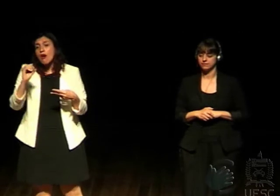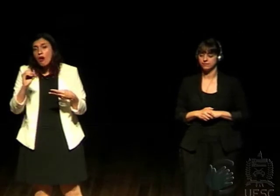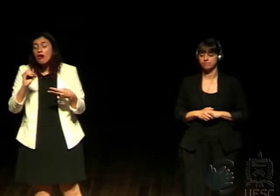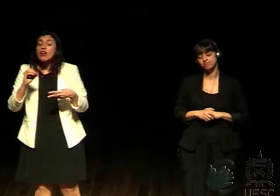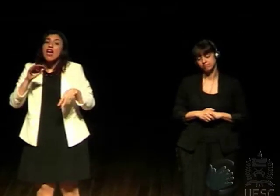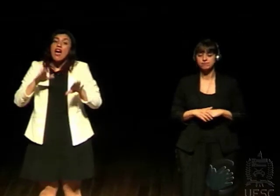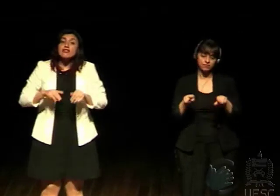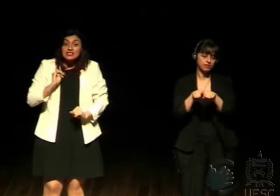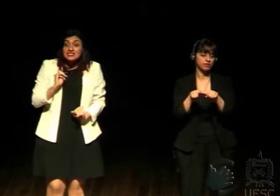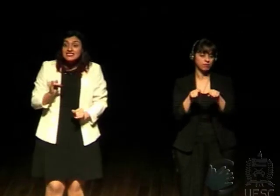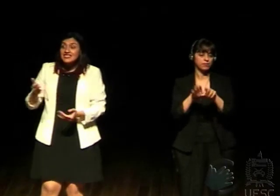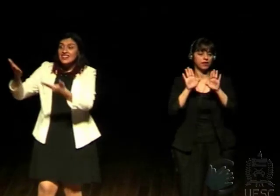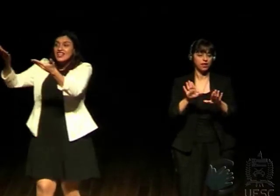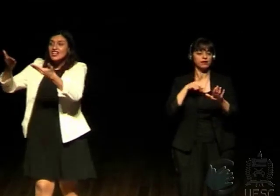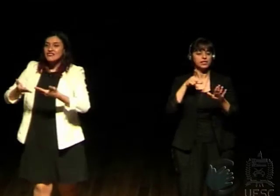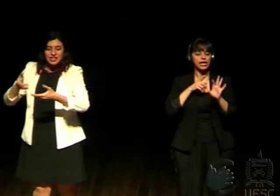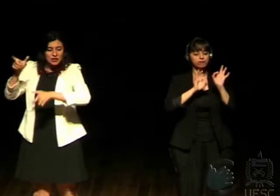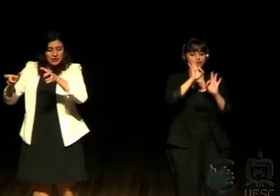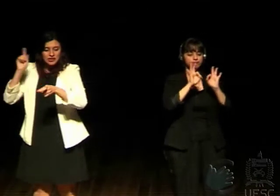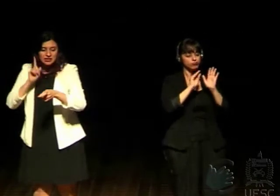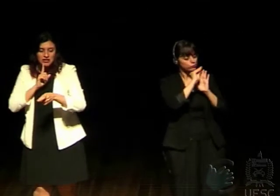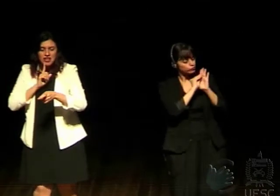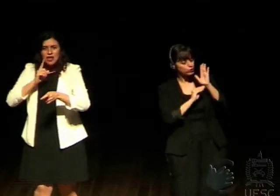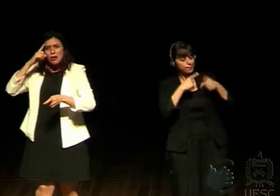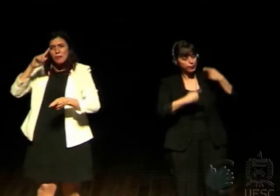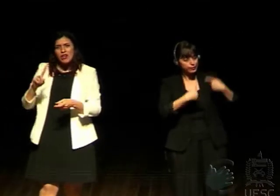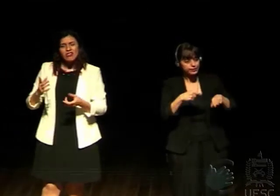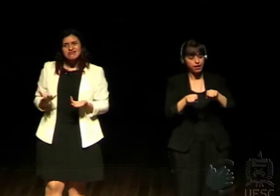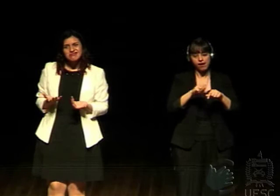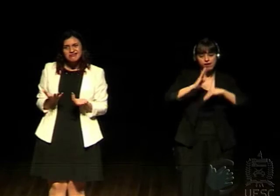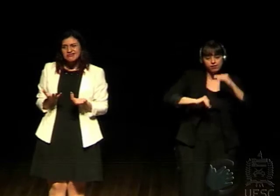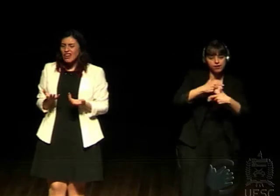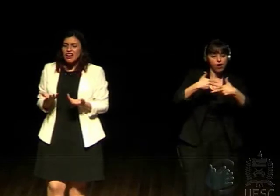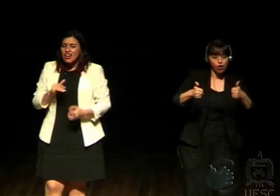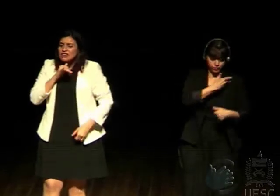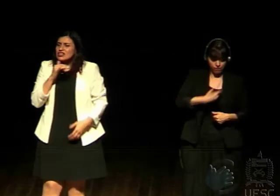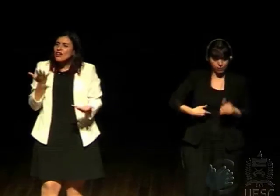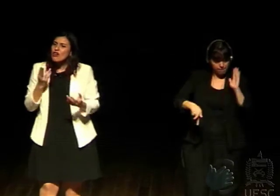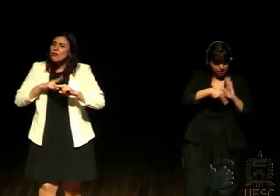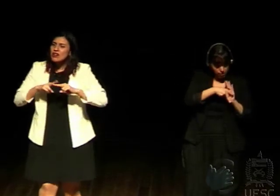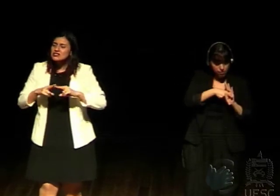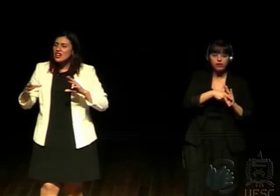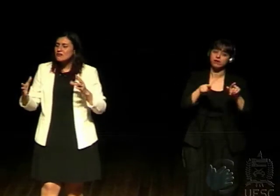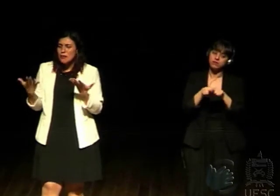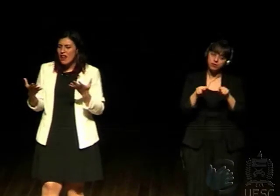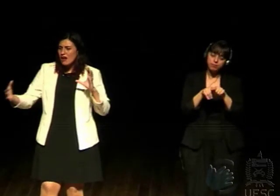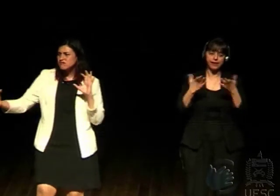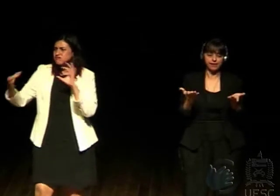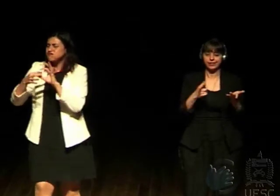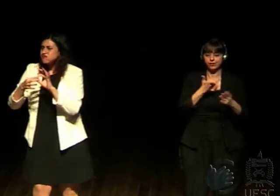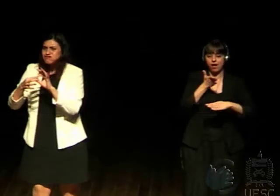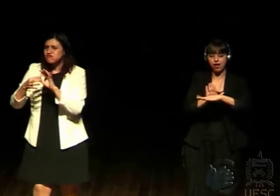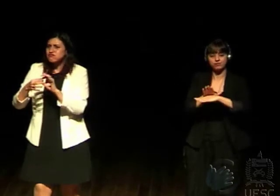Entonces, también desde el diseño de las políticas o de las distintas iniciativas o acciones que emprende el Estado, tampoco